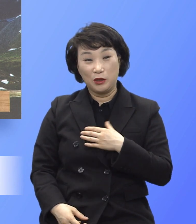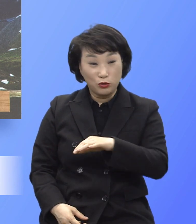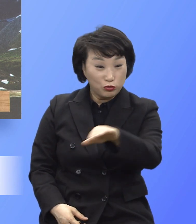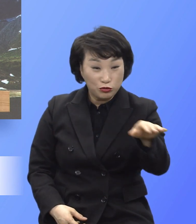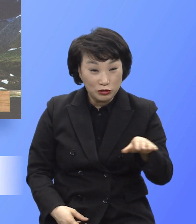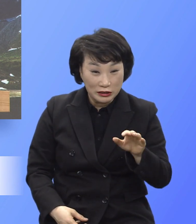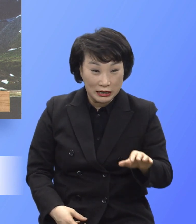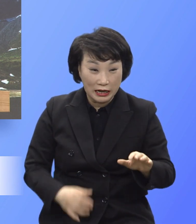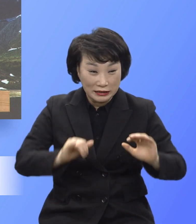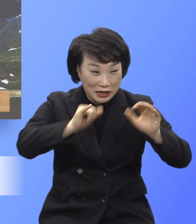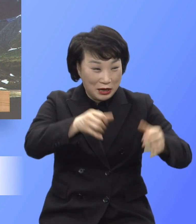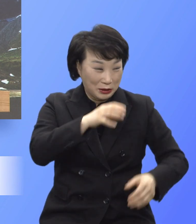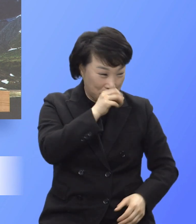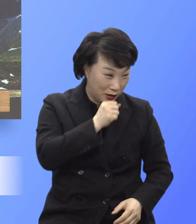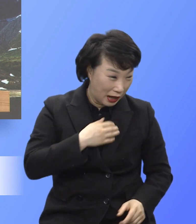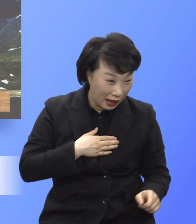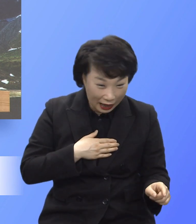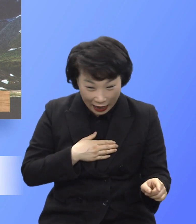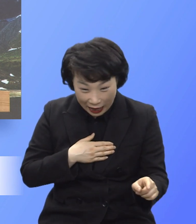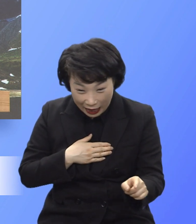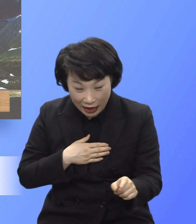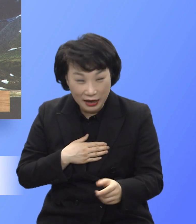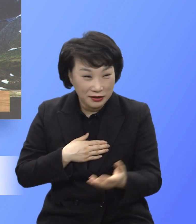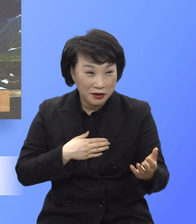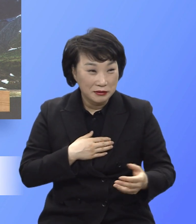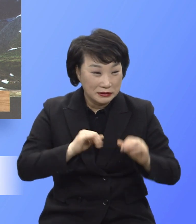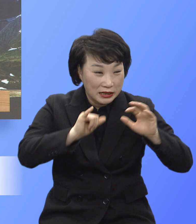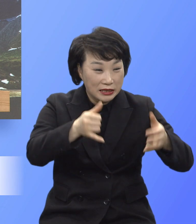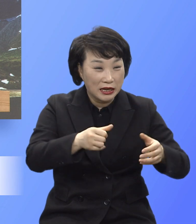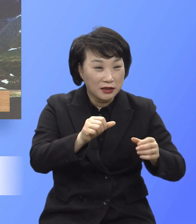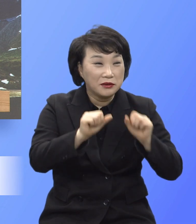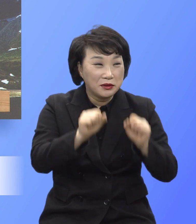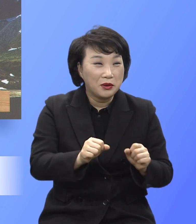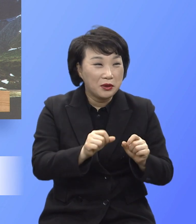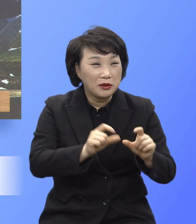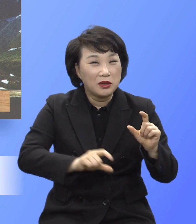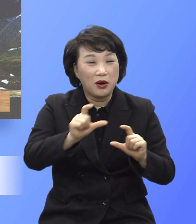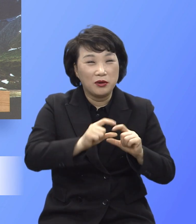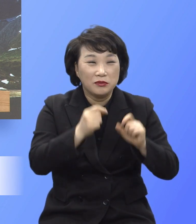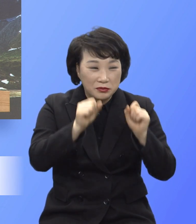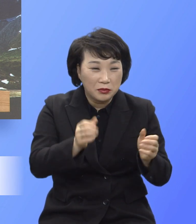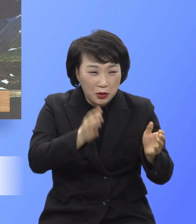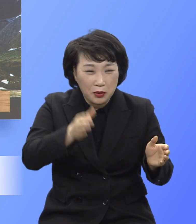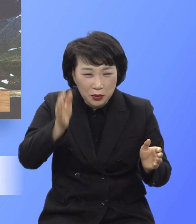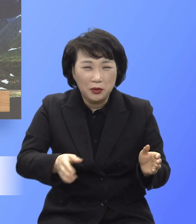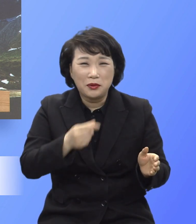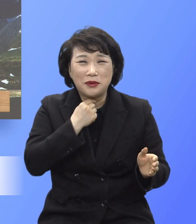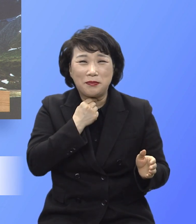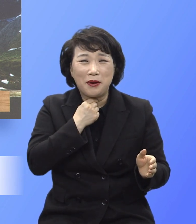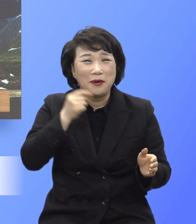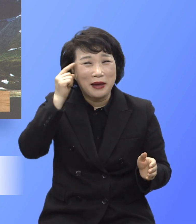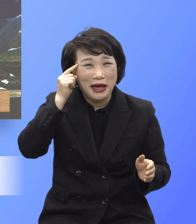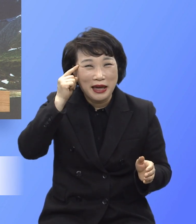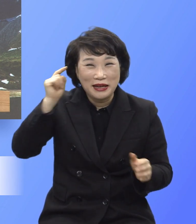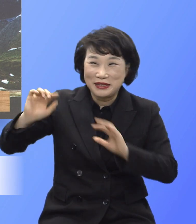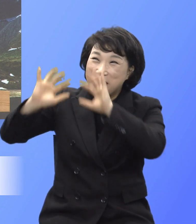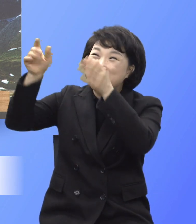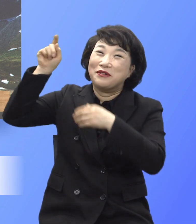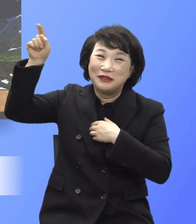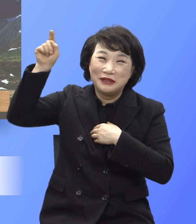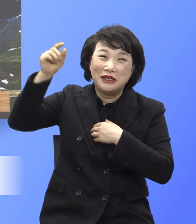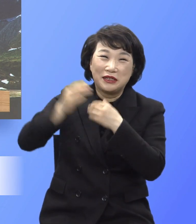우리는 세상이 좋아서 세상에 머무르고 싶잖아. 왜? 한 번도 경험해 보지